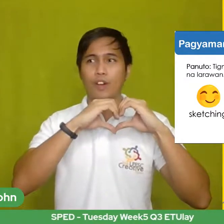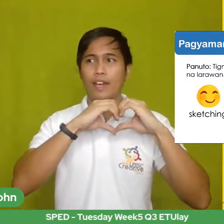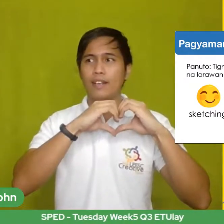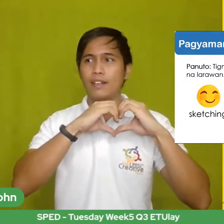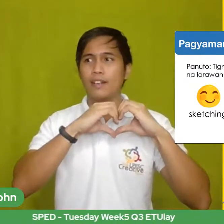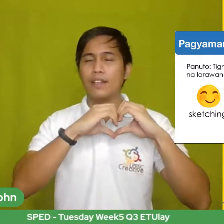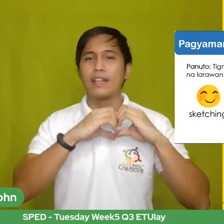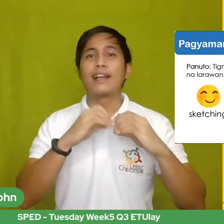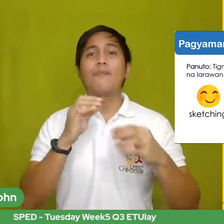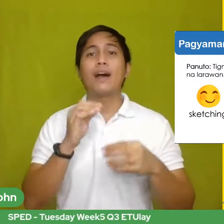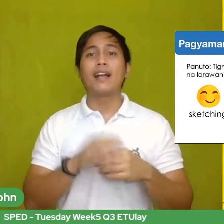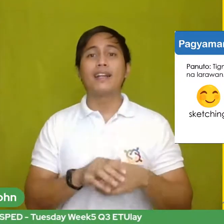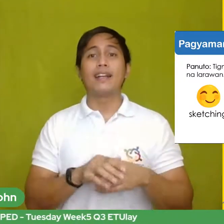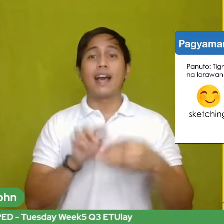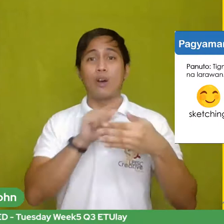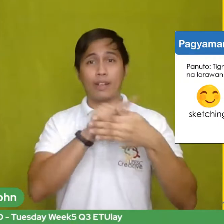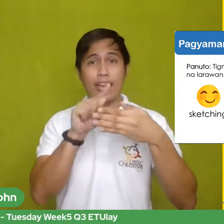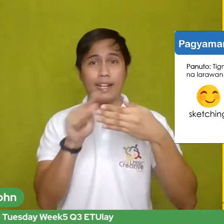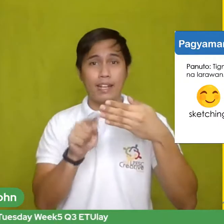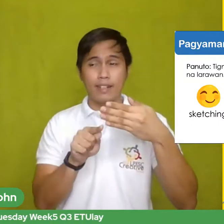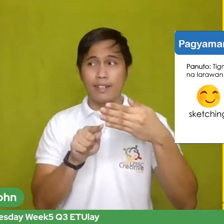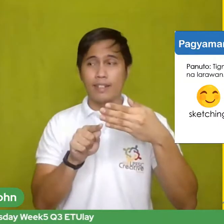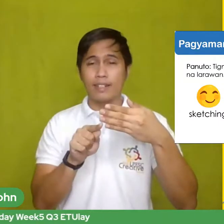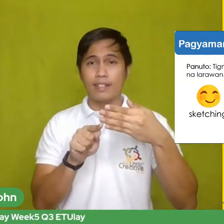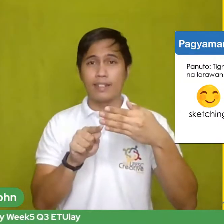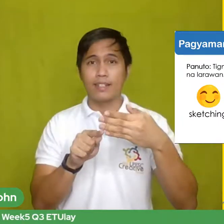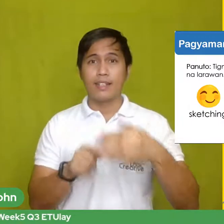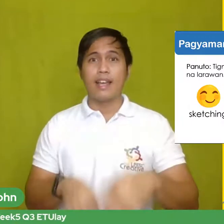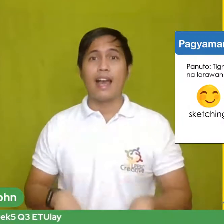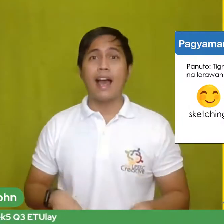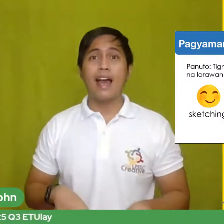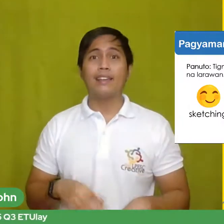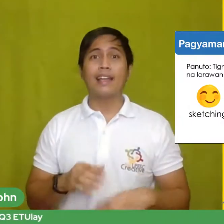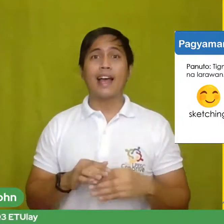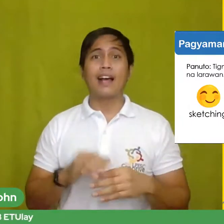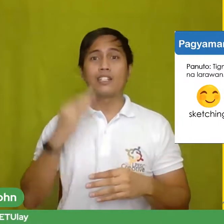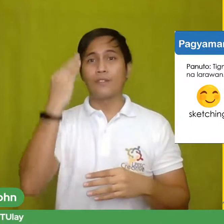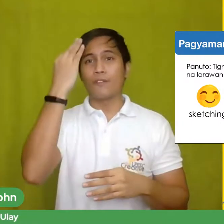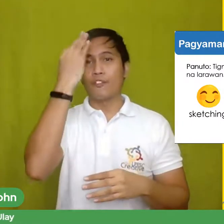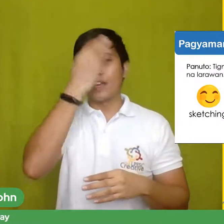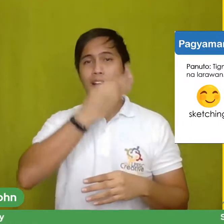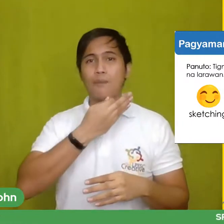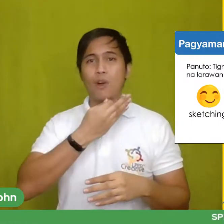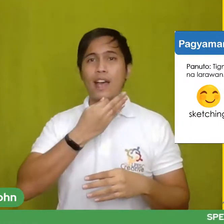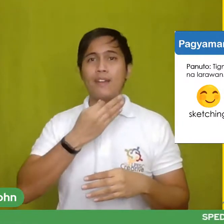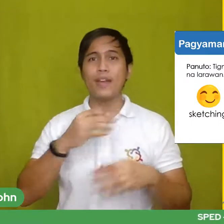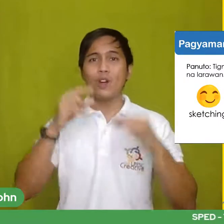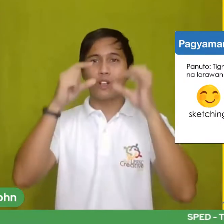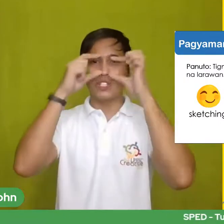Okay? Kapag outlining. At ang mukha na mayroong